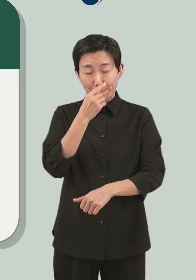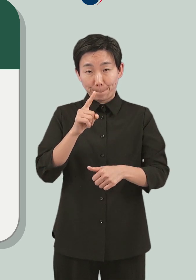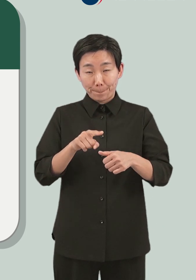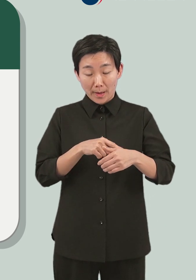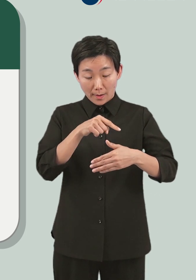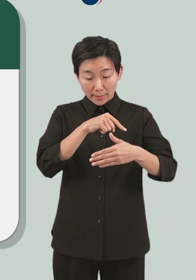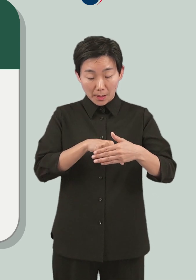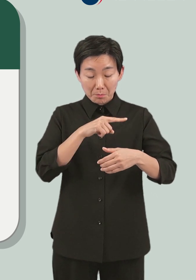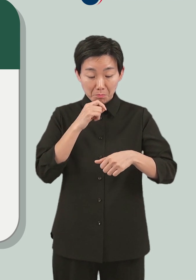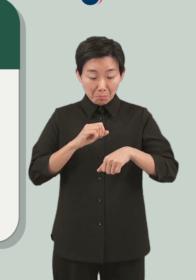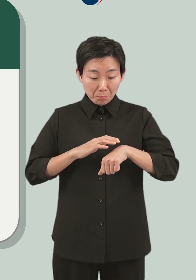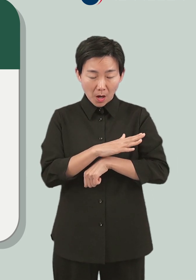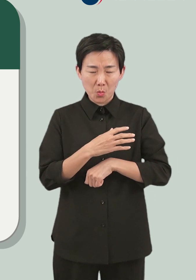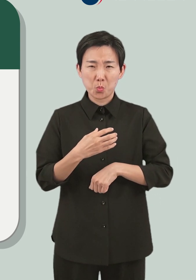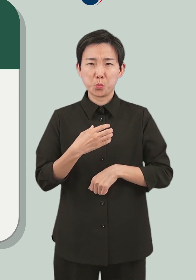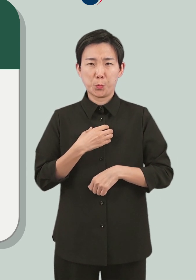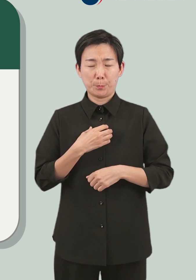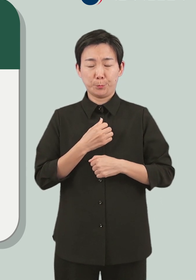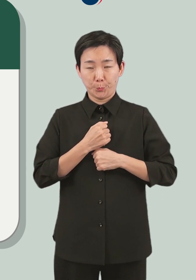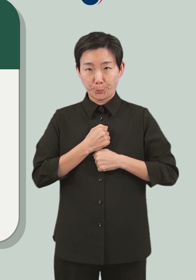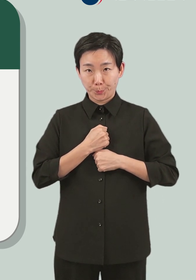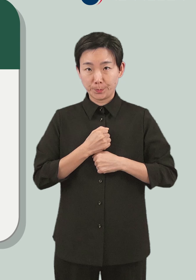있습니다.